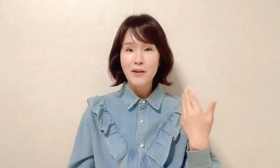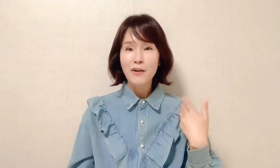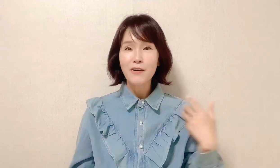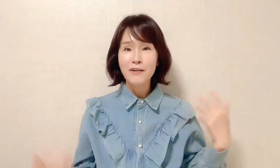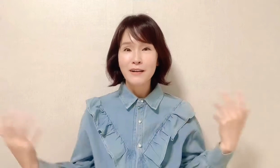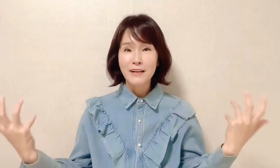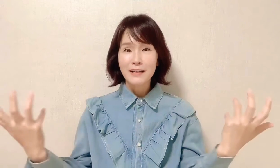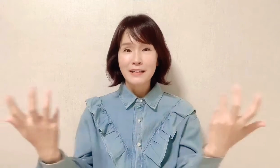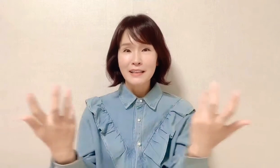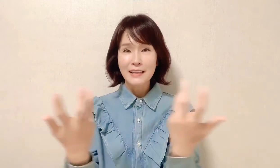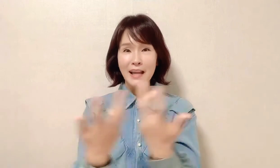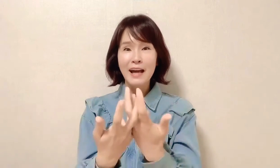넘쳐나리라.